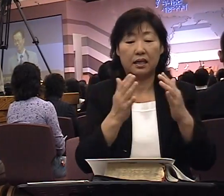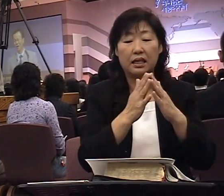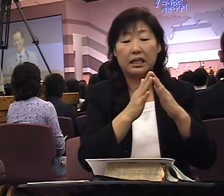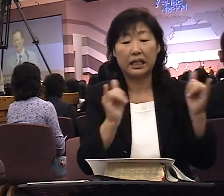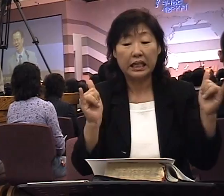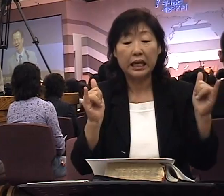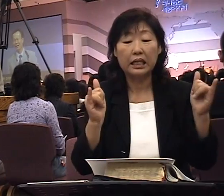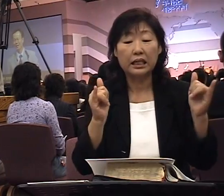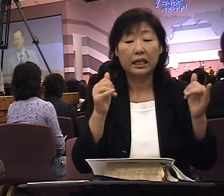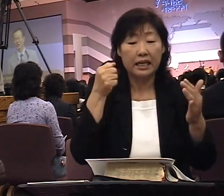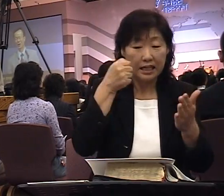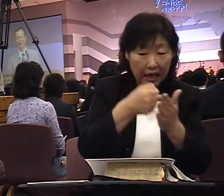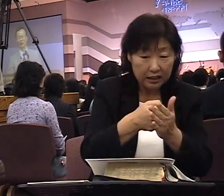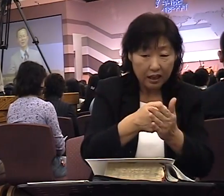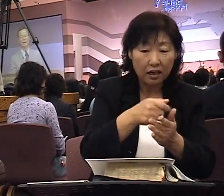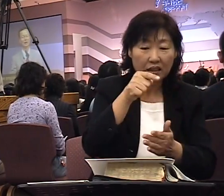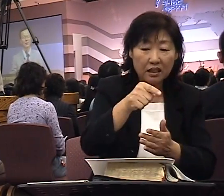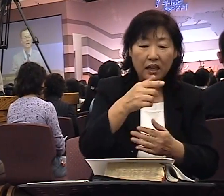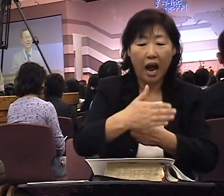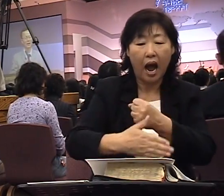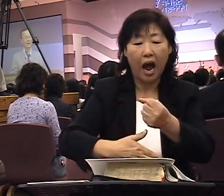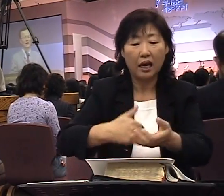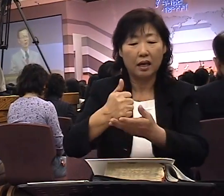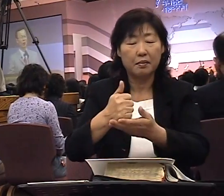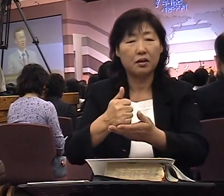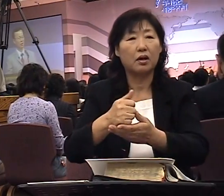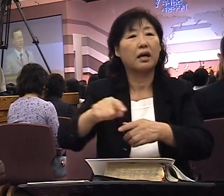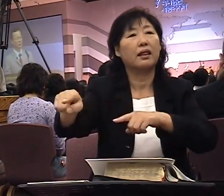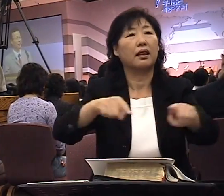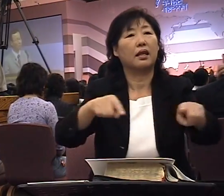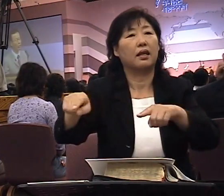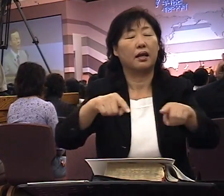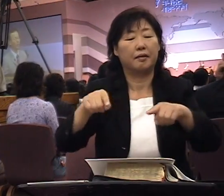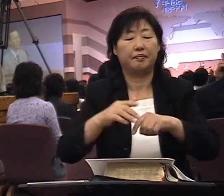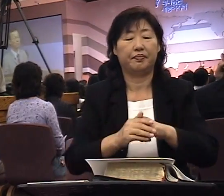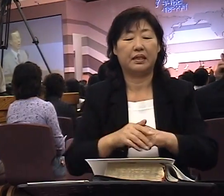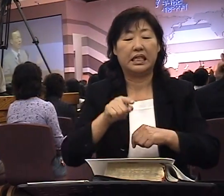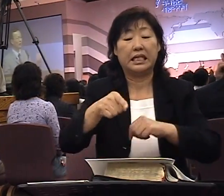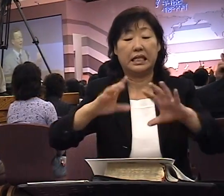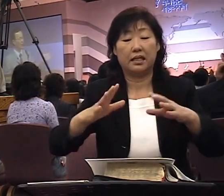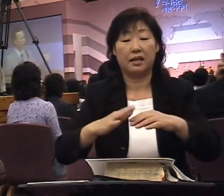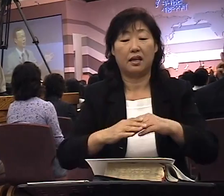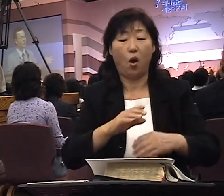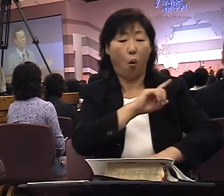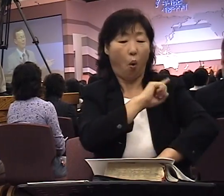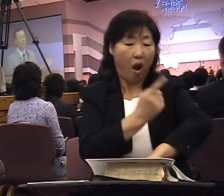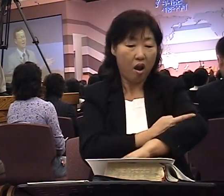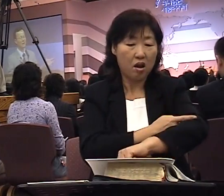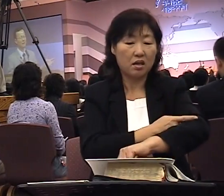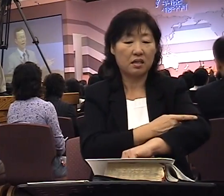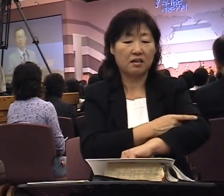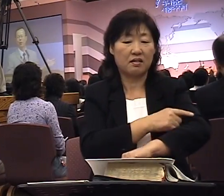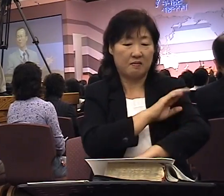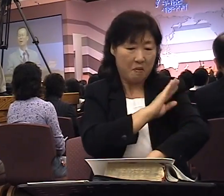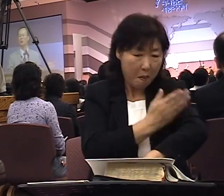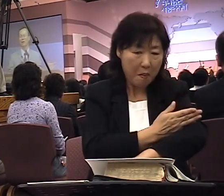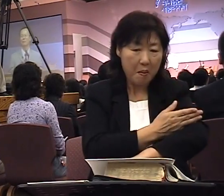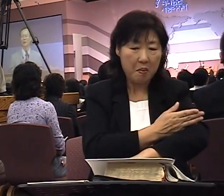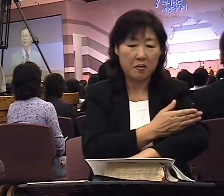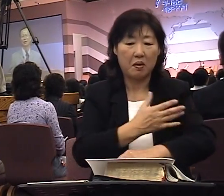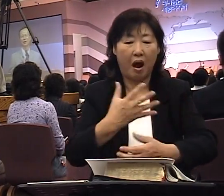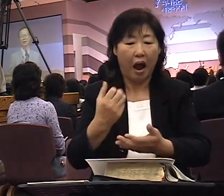얼마나 맞는 말입니까? 이 세상의 역사를 권력을 잡고 있고 파워를 갖고 있고 대포가